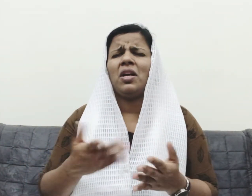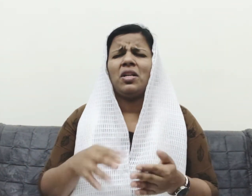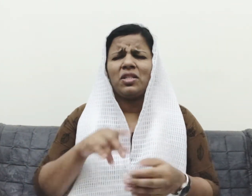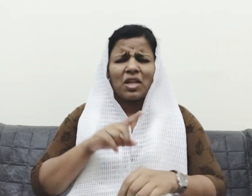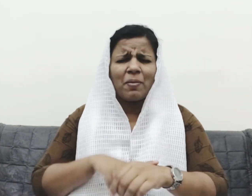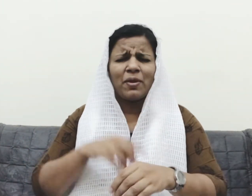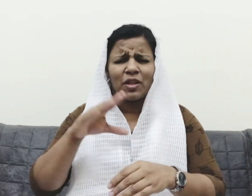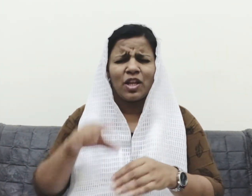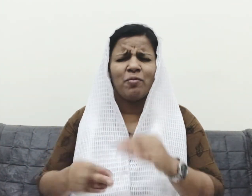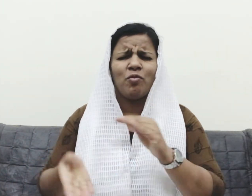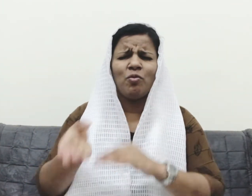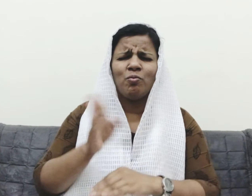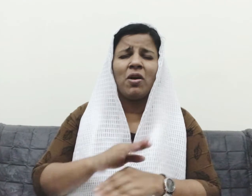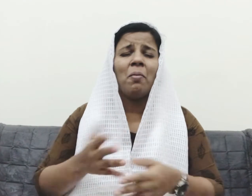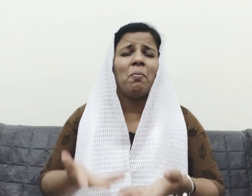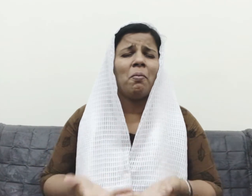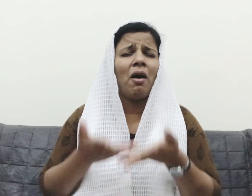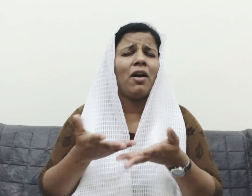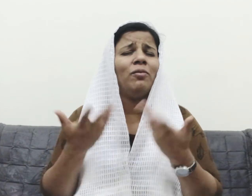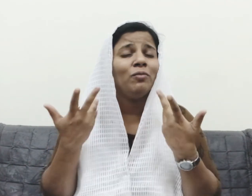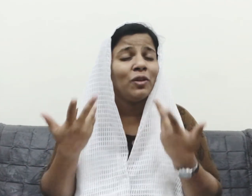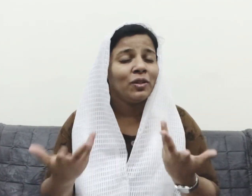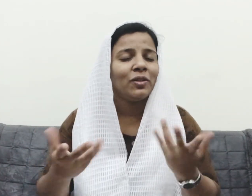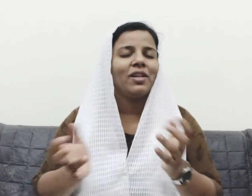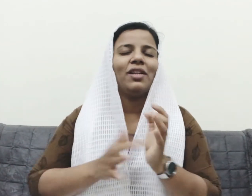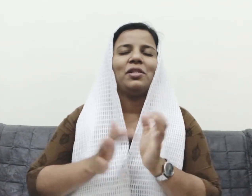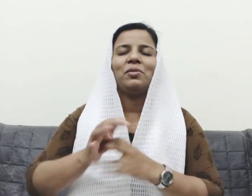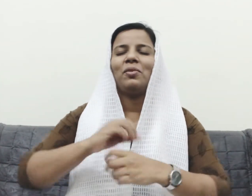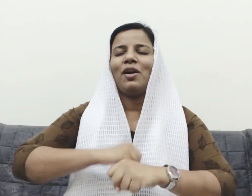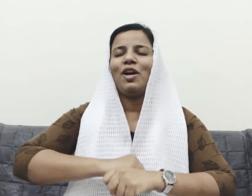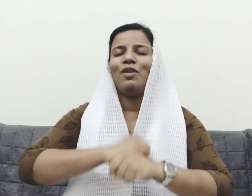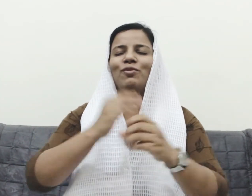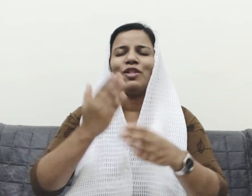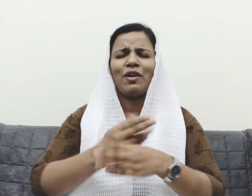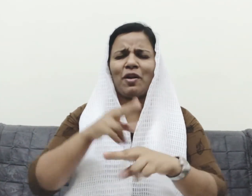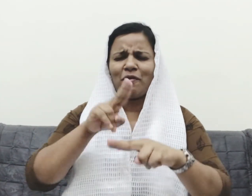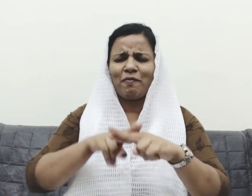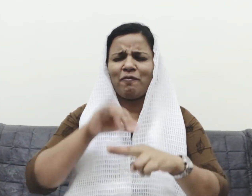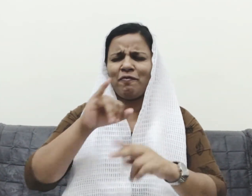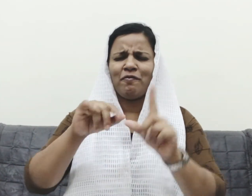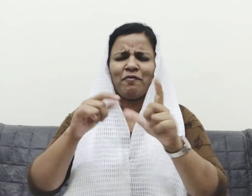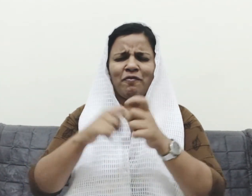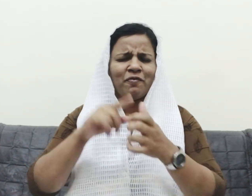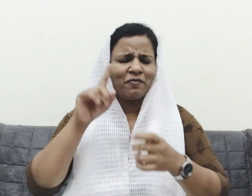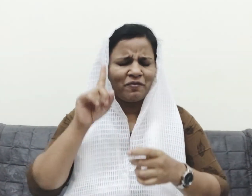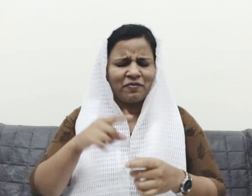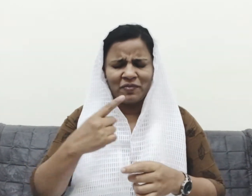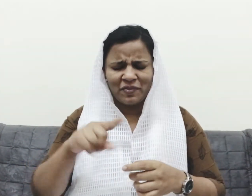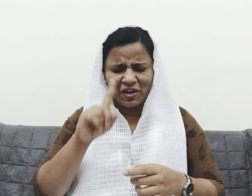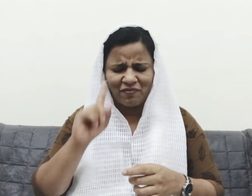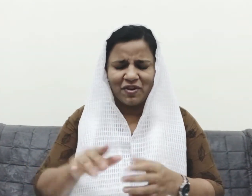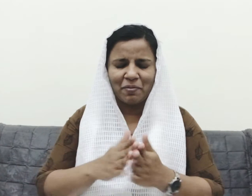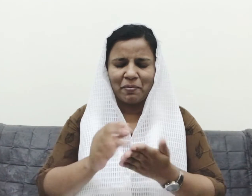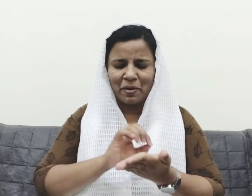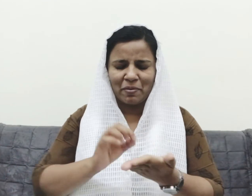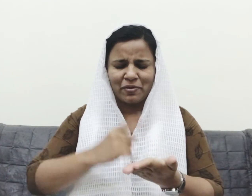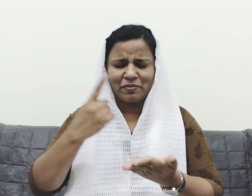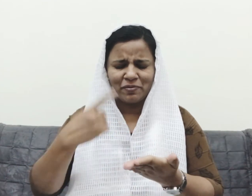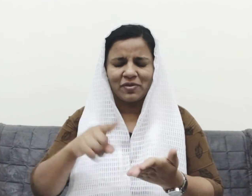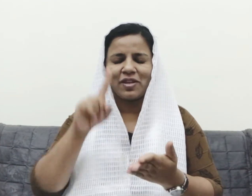തൻ്റെ കുഞ്ഞുങ്ങളുടെ ആ ഭാരമേറിയ വിഷയത്തിന്മേൽ അങ്ങ് അത്ഭുതം ചെയ്യണം. ഫയലുകൾ നീങ്ങട്ടെ, പേപ്പർ വർക്കുകൾ നടക്കട്ടെ. ആമേൻ. ആമേൻ. നിയമങ്ങൾ